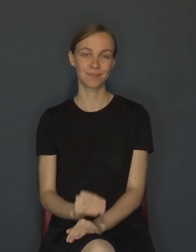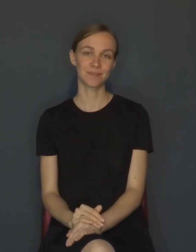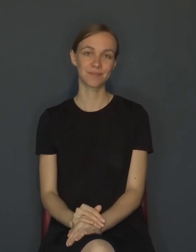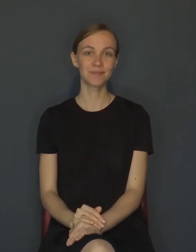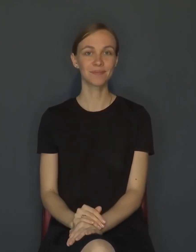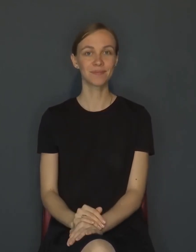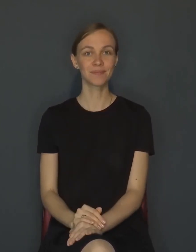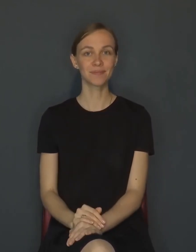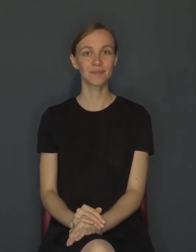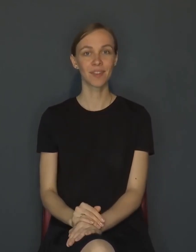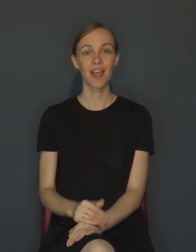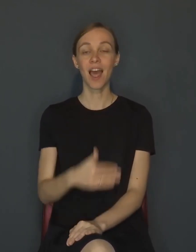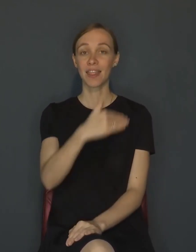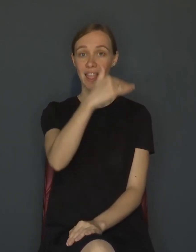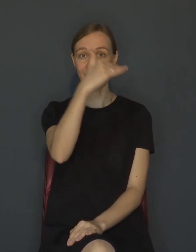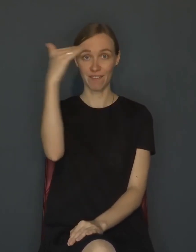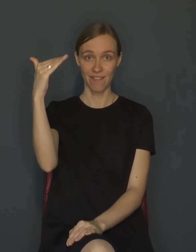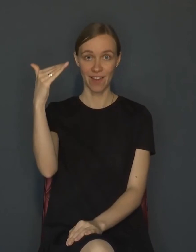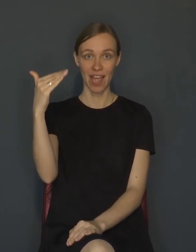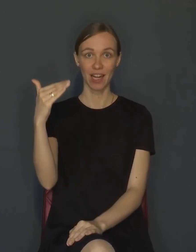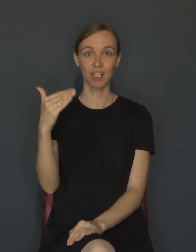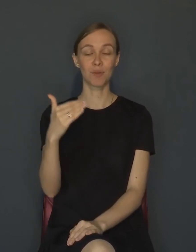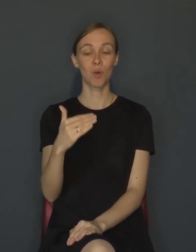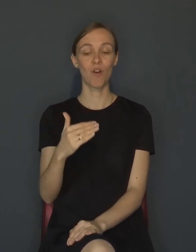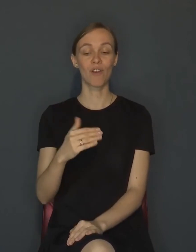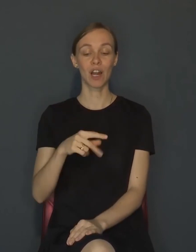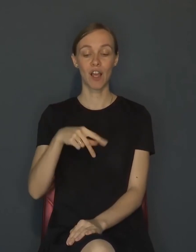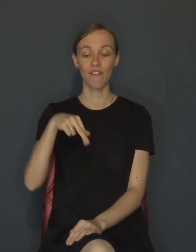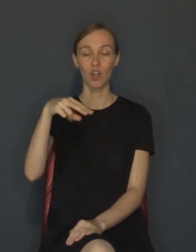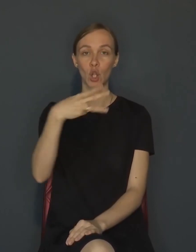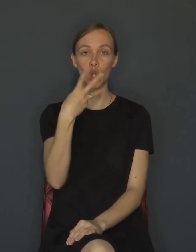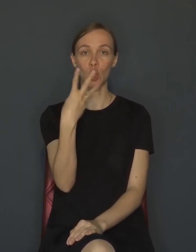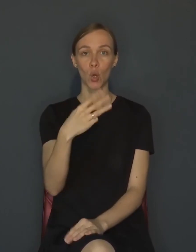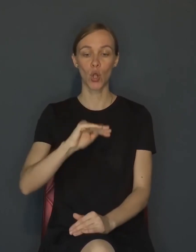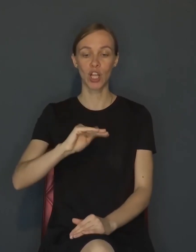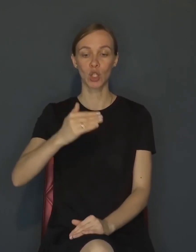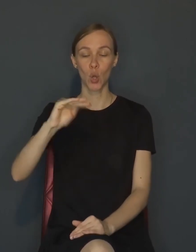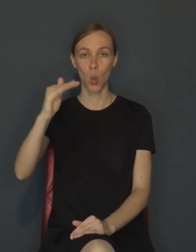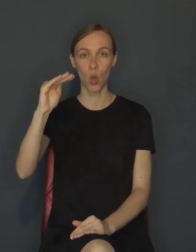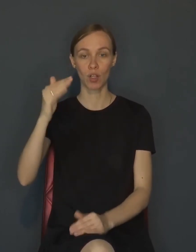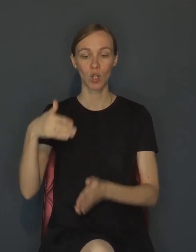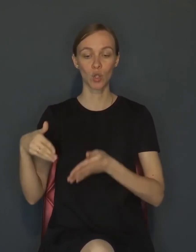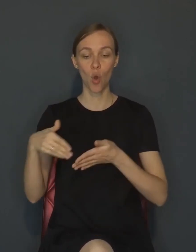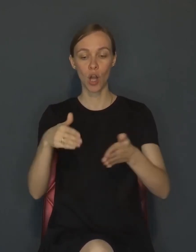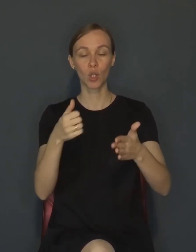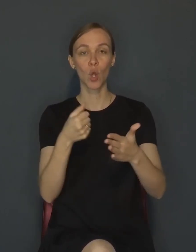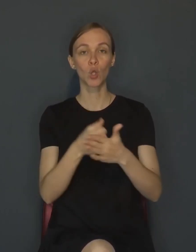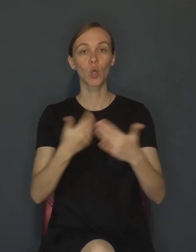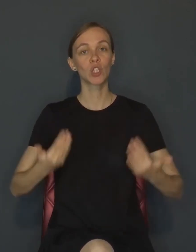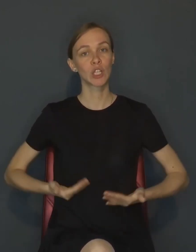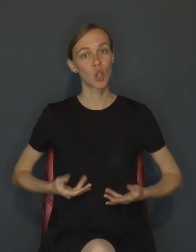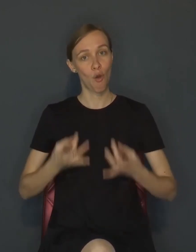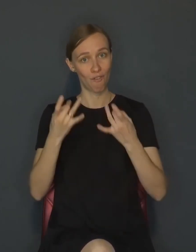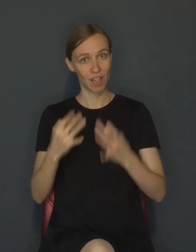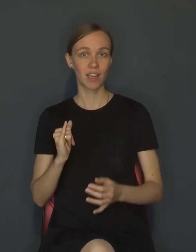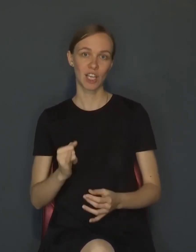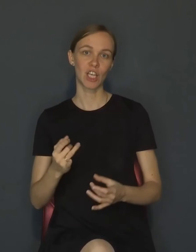На верхній поверх вело троє сходів з коридору до житлових і гостьових кімнат,